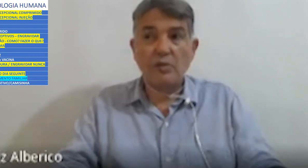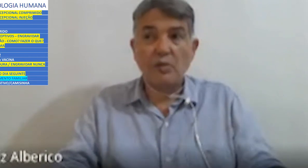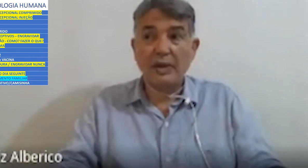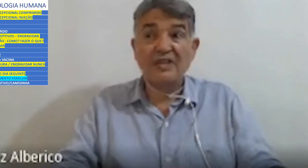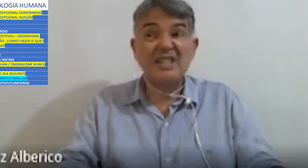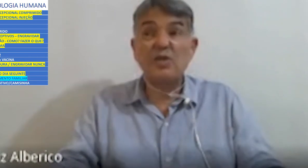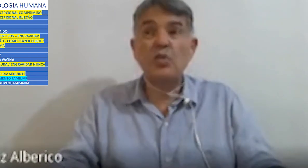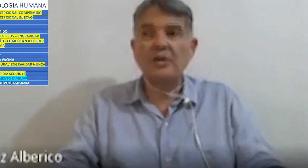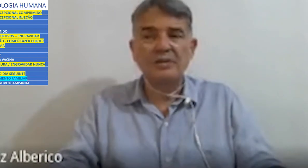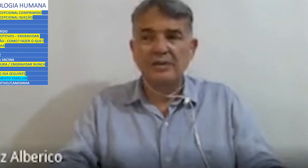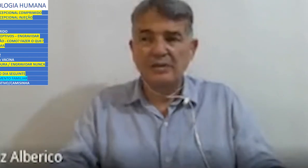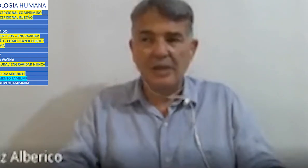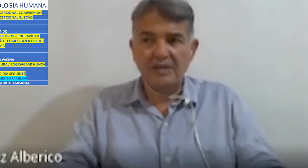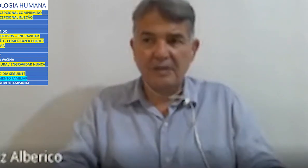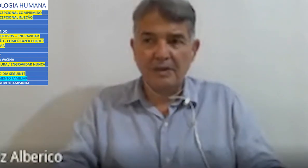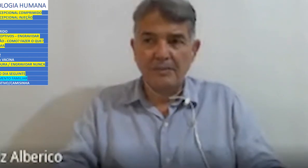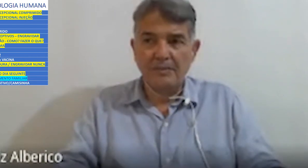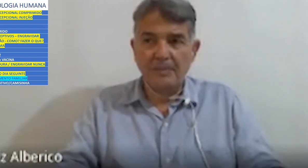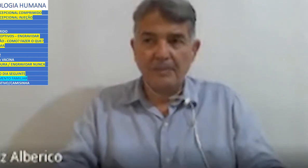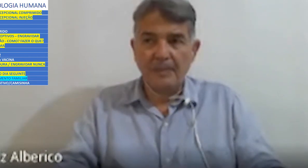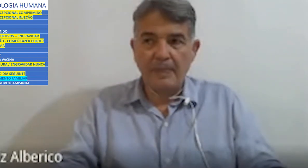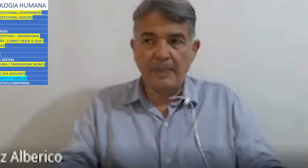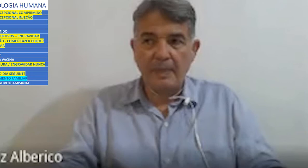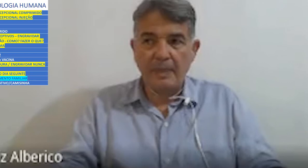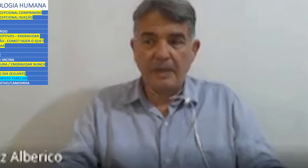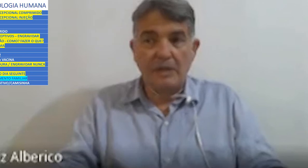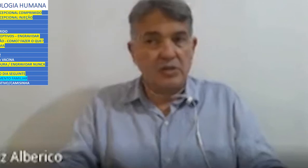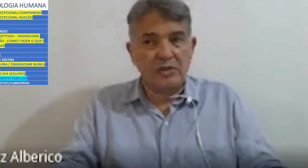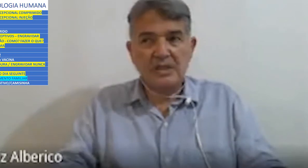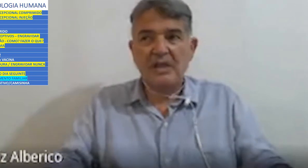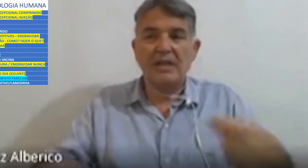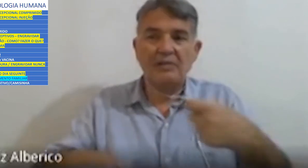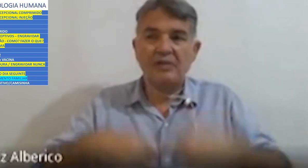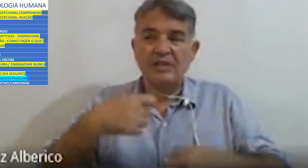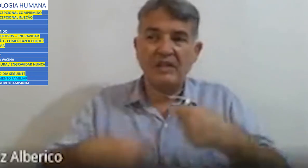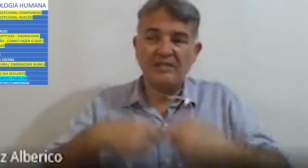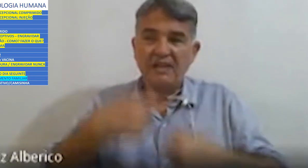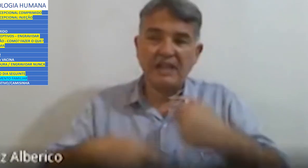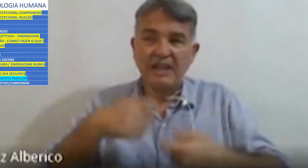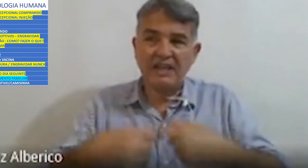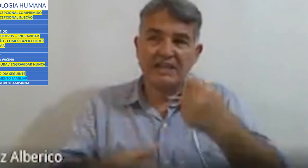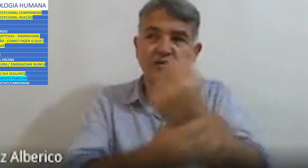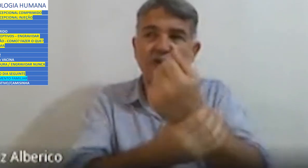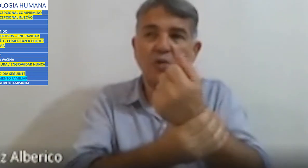Uma gravidez segura, não tem nada a ver. Se eu disser que vai ter relação